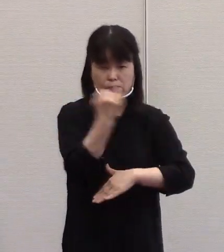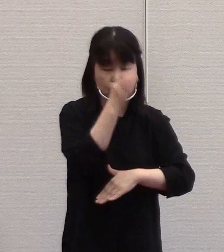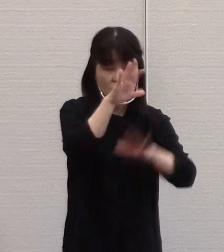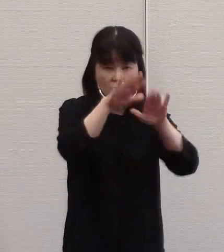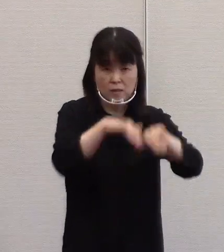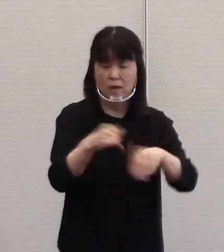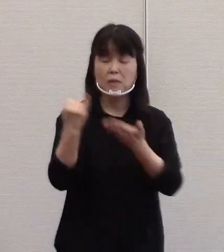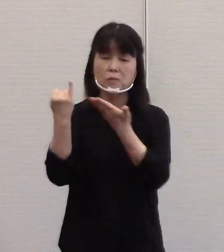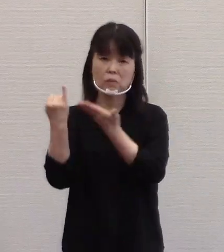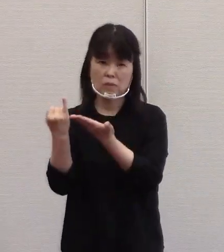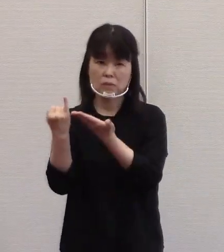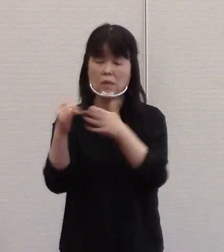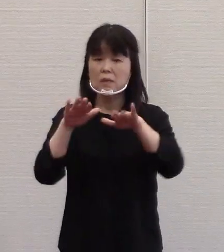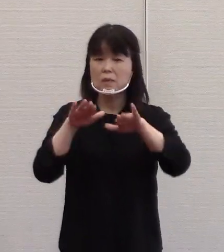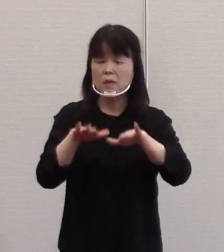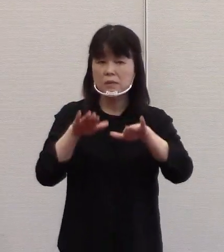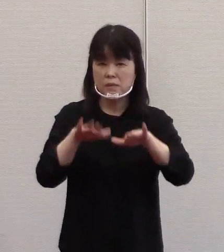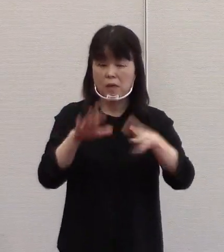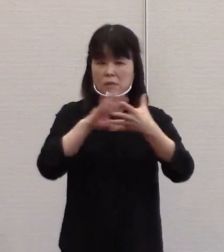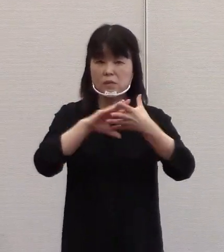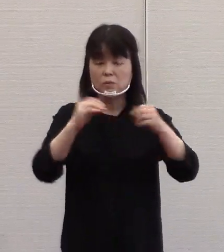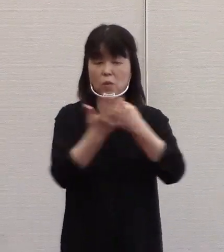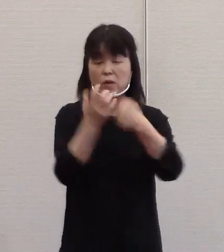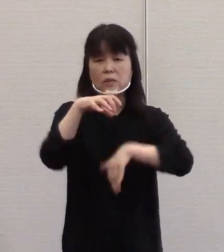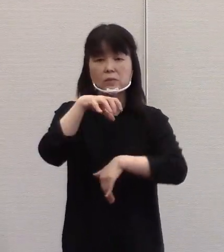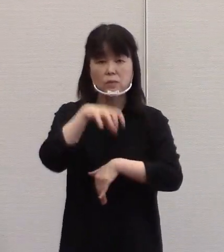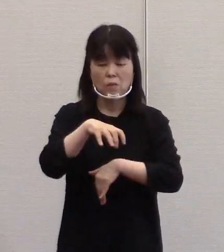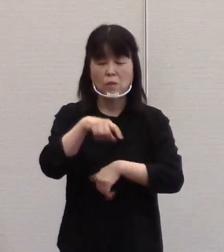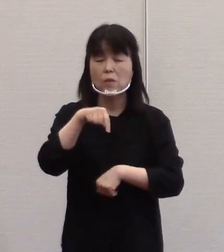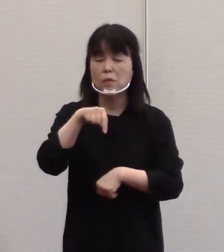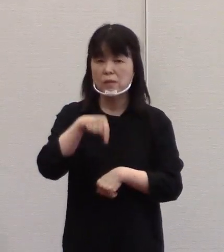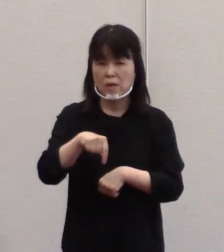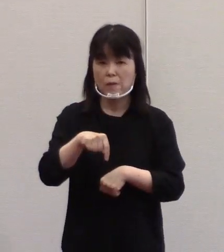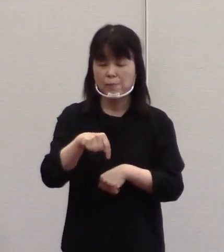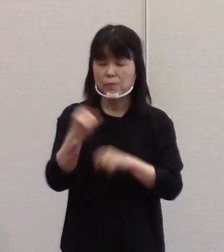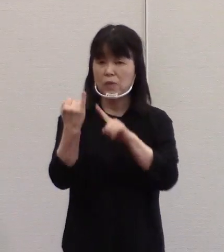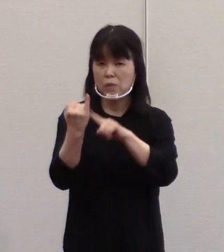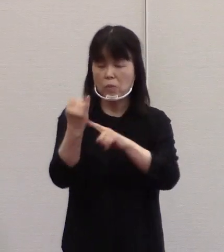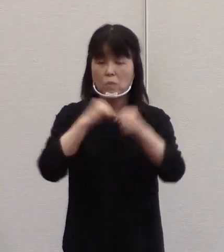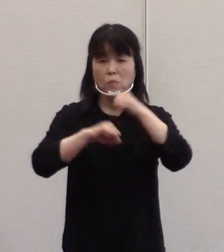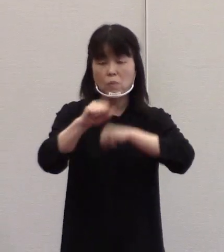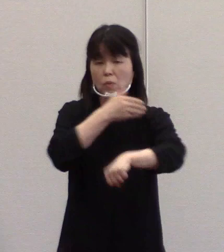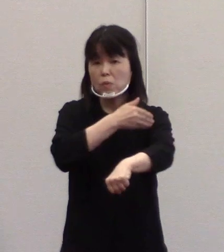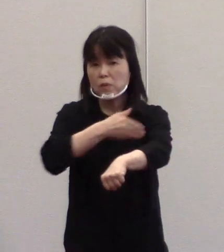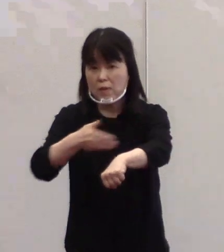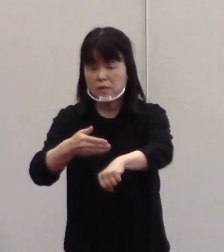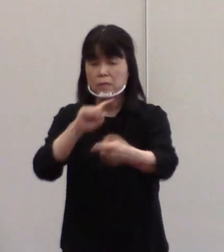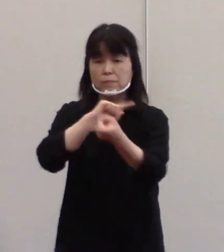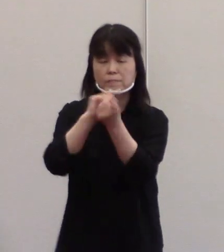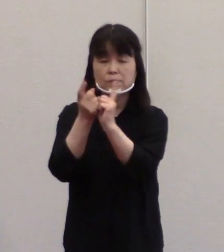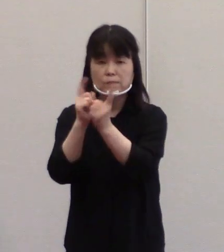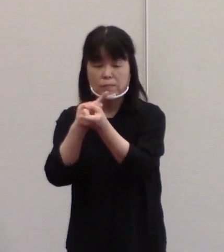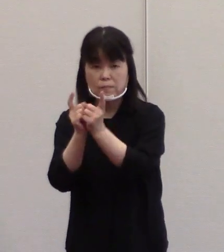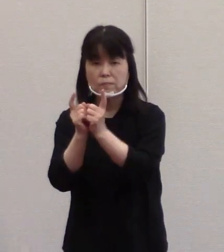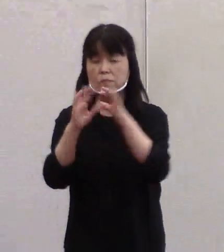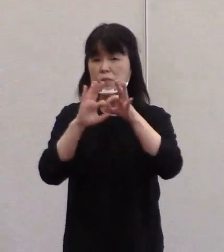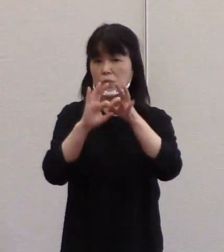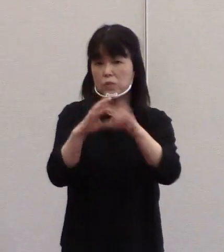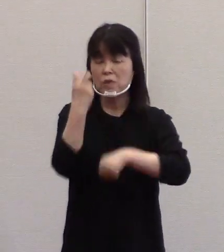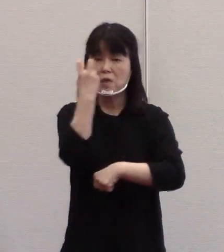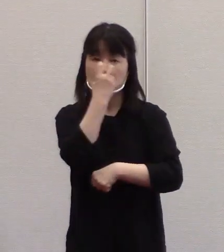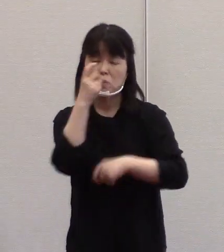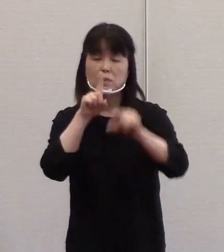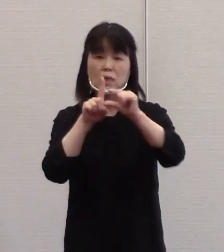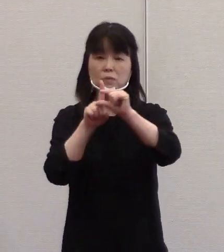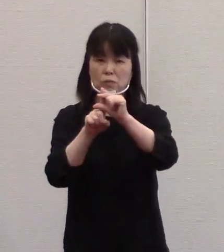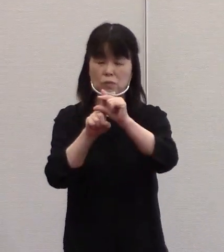現在出雲保健所において行動履歴、濃厚接触者についての調査を行われている最中